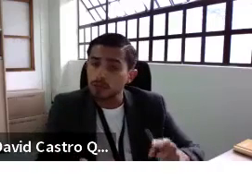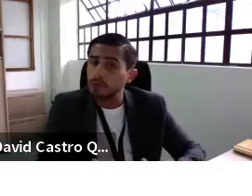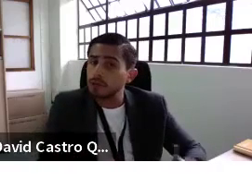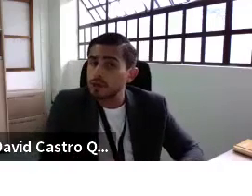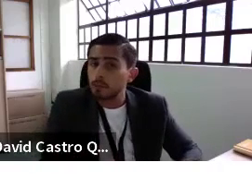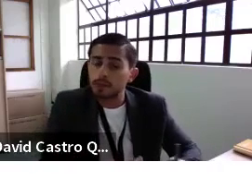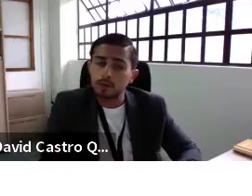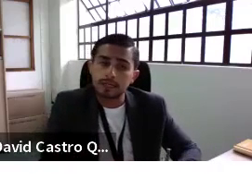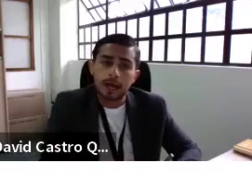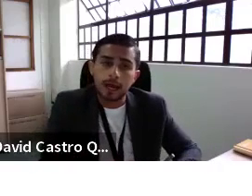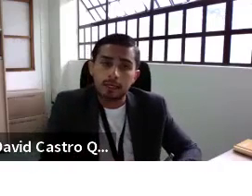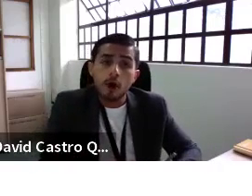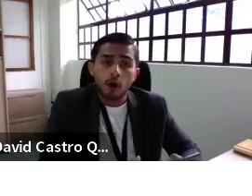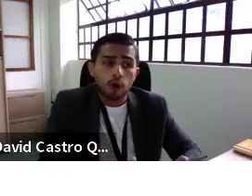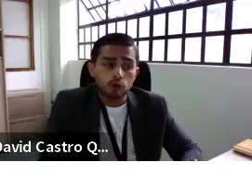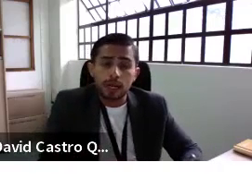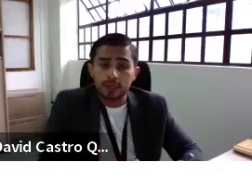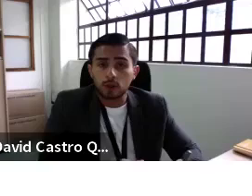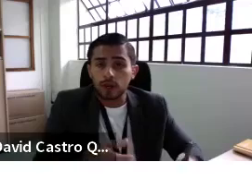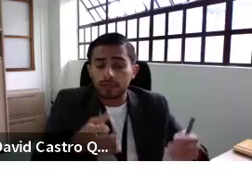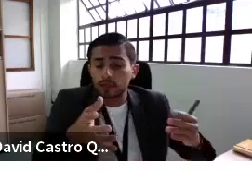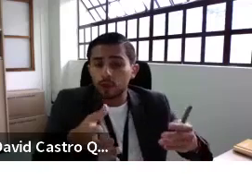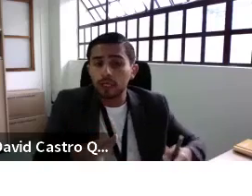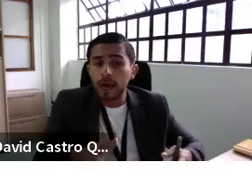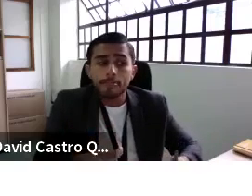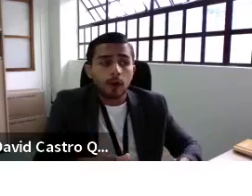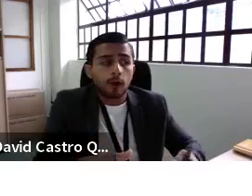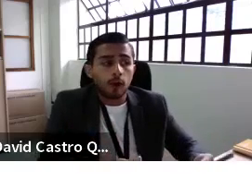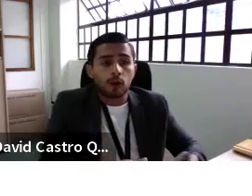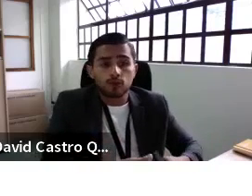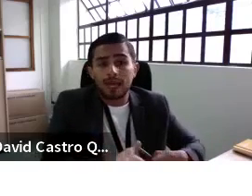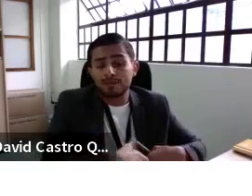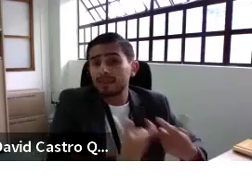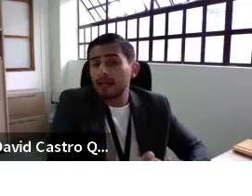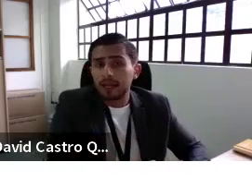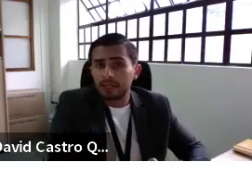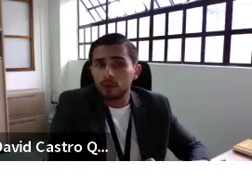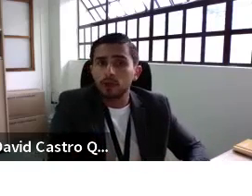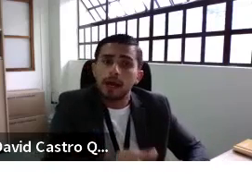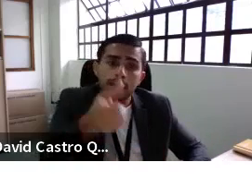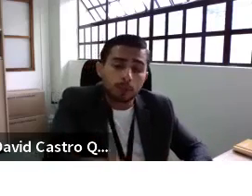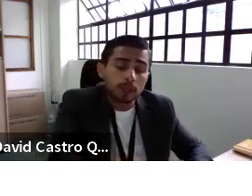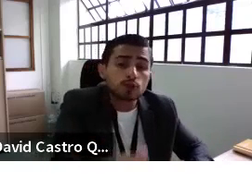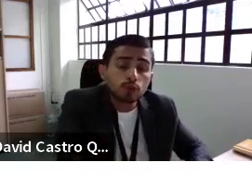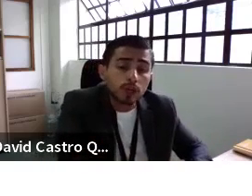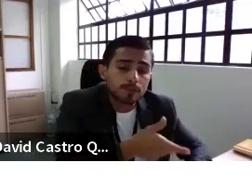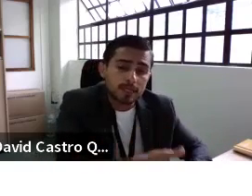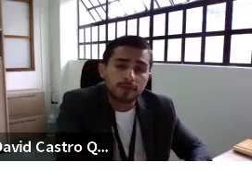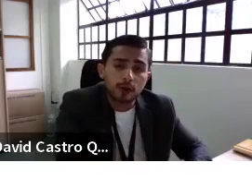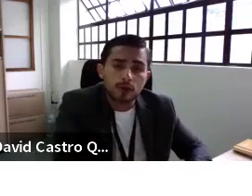son amigos que son personas cercanas o consumen la tecnología o las ventajas de la tecnología en momentos muy específicos